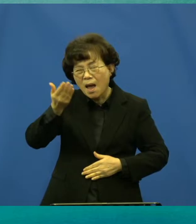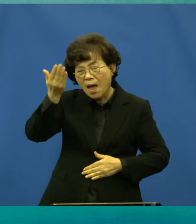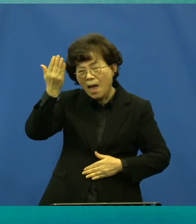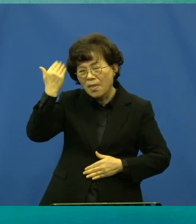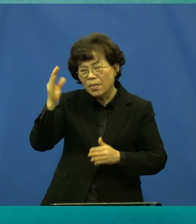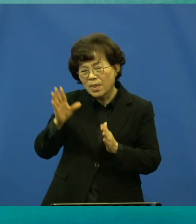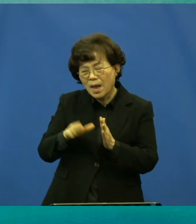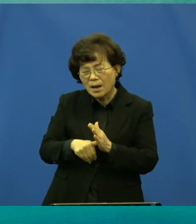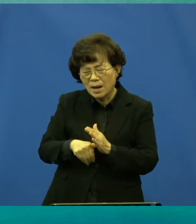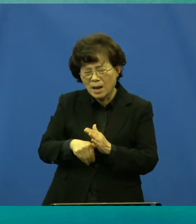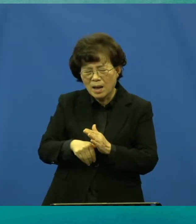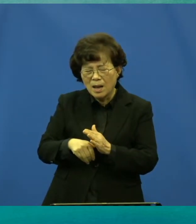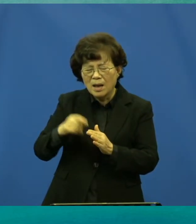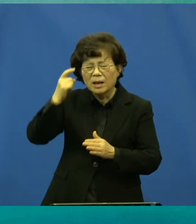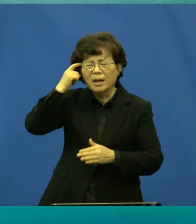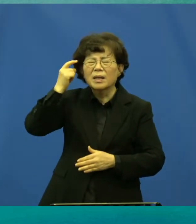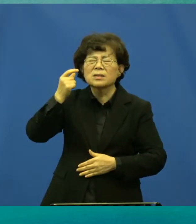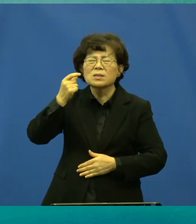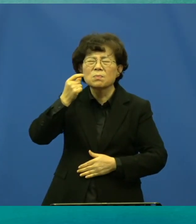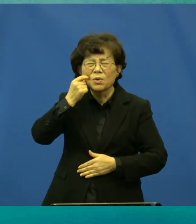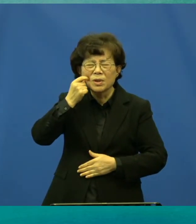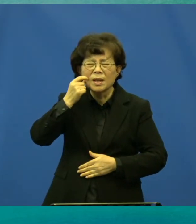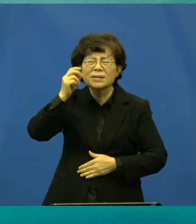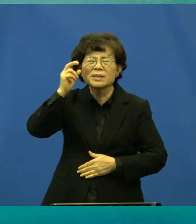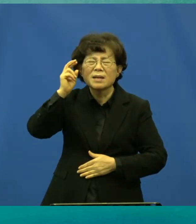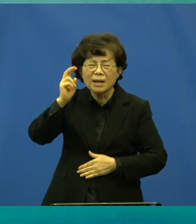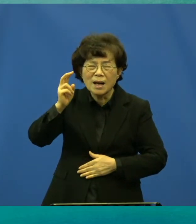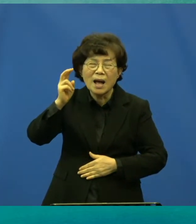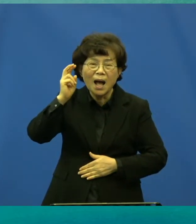그것을 깨닫지 못했을까?